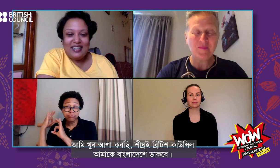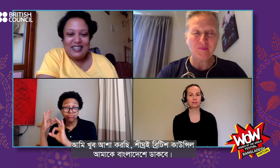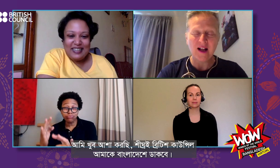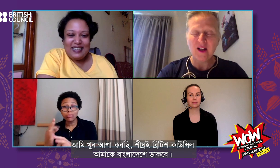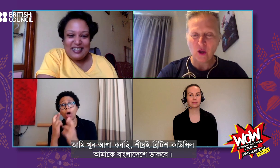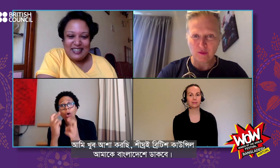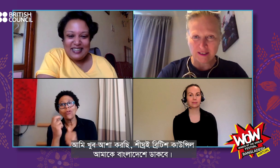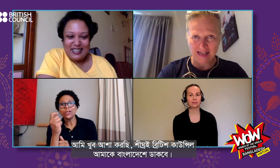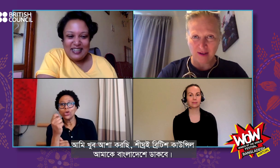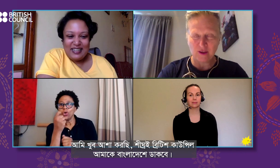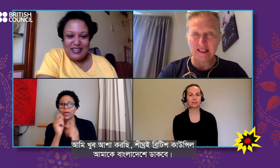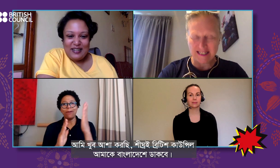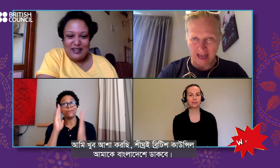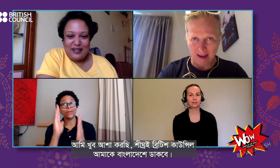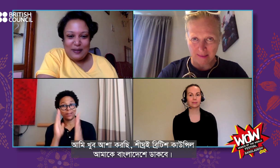সাফল্যগাথার গল্প